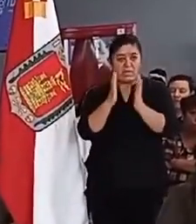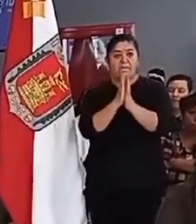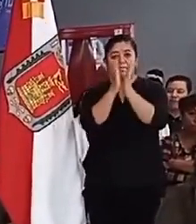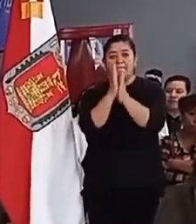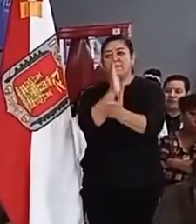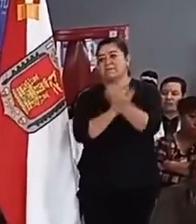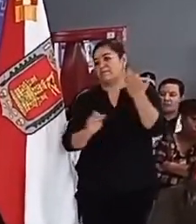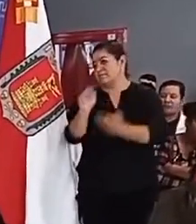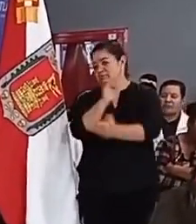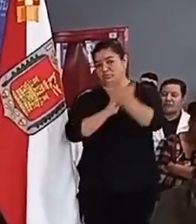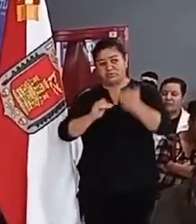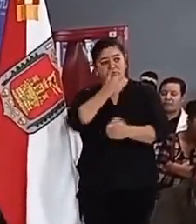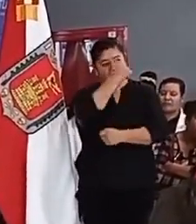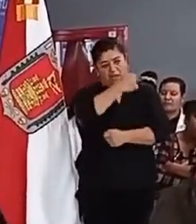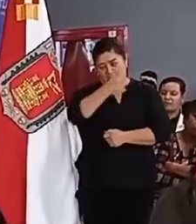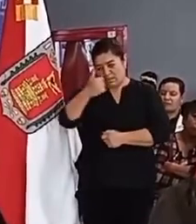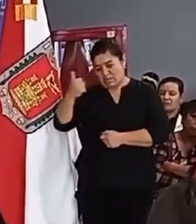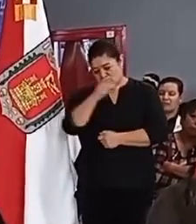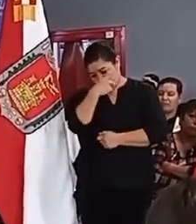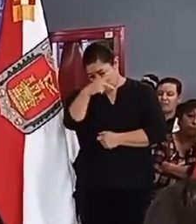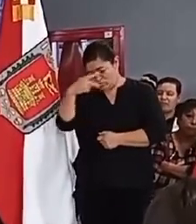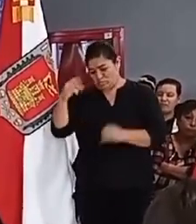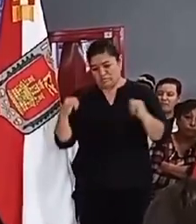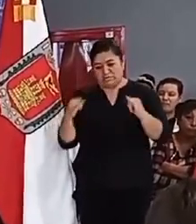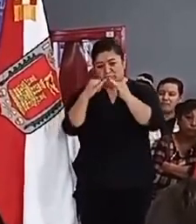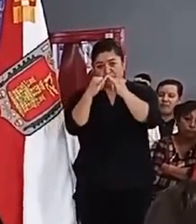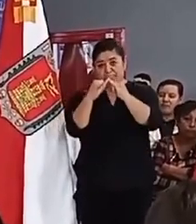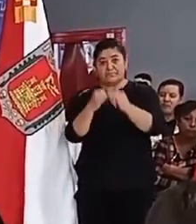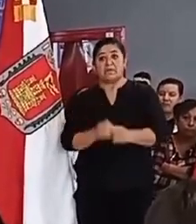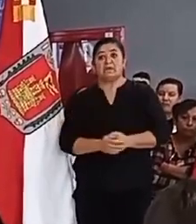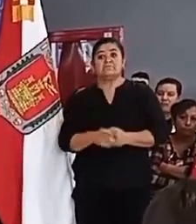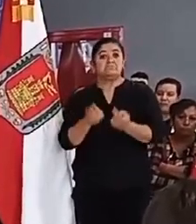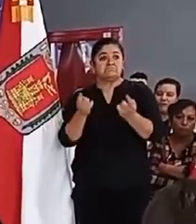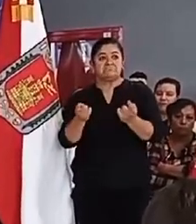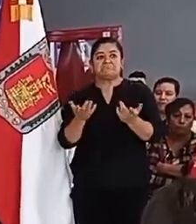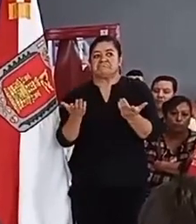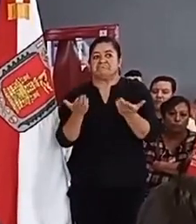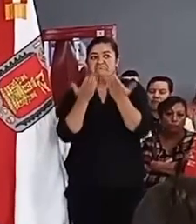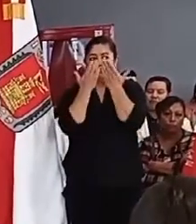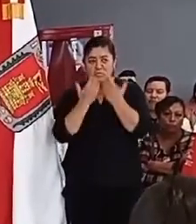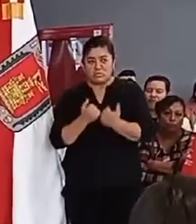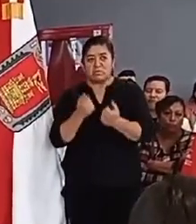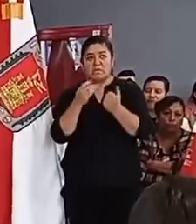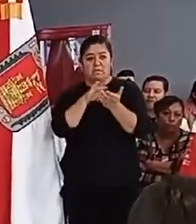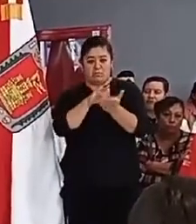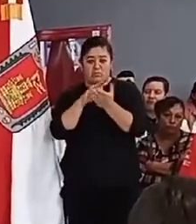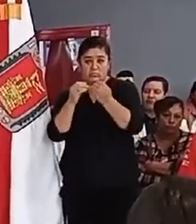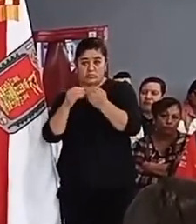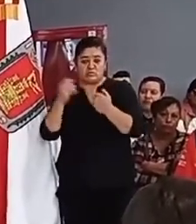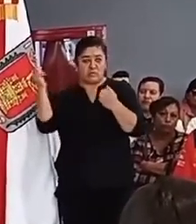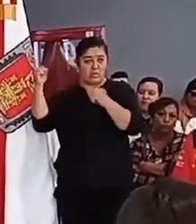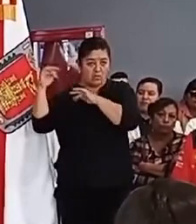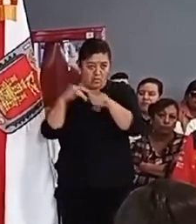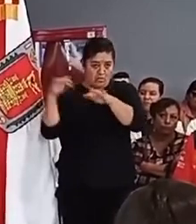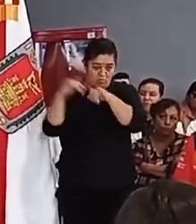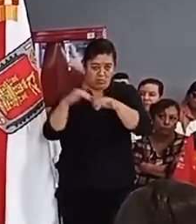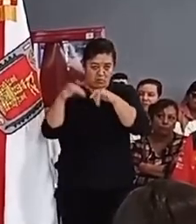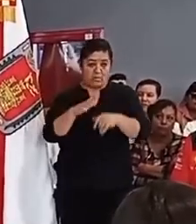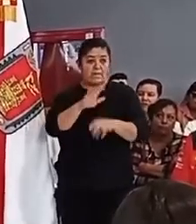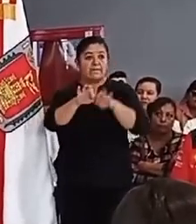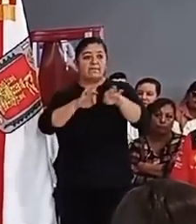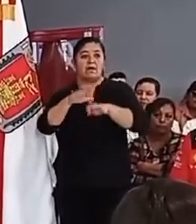de todos y cada una de sus dependencias sin ellas no podríamos tener tantos pacientes ni tantos apoyos el trabajo se hace en equipo y el